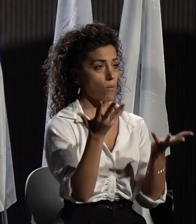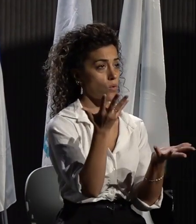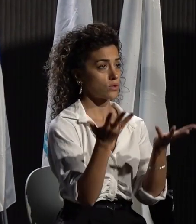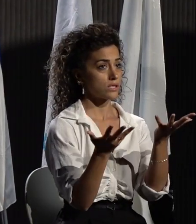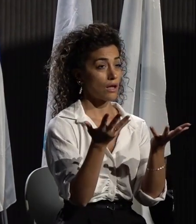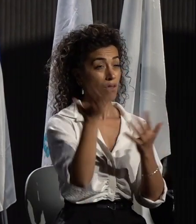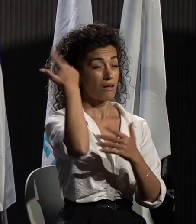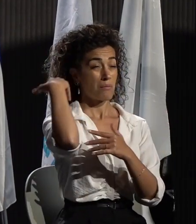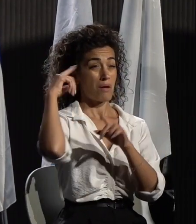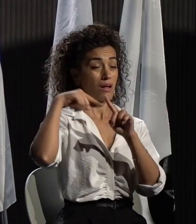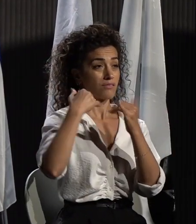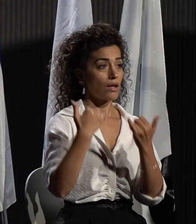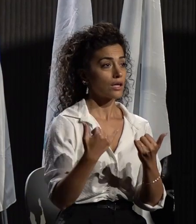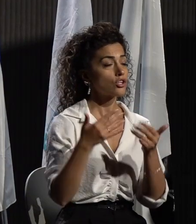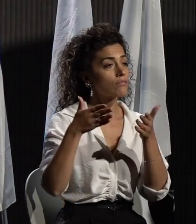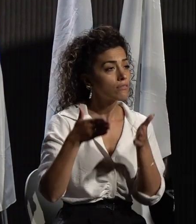מאז אותו יום נורא